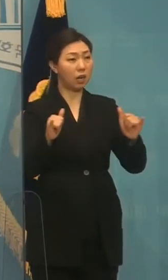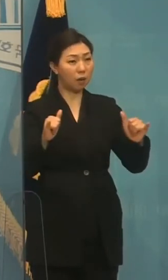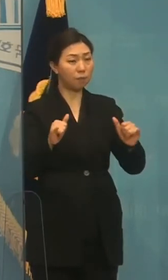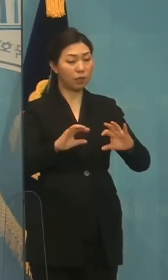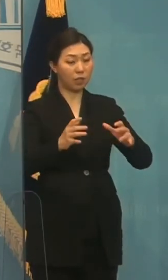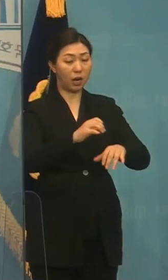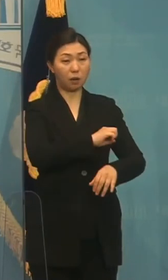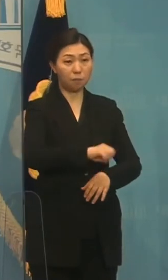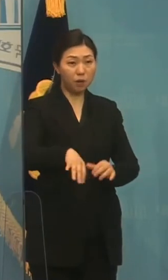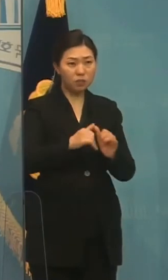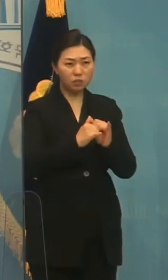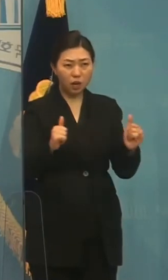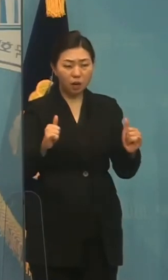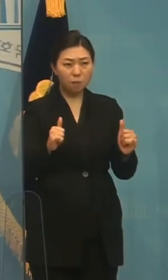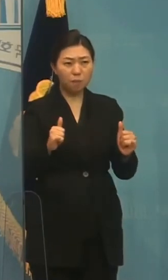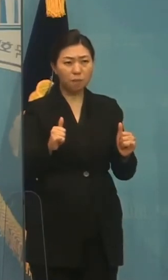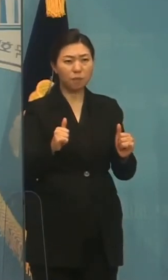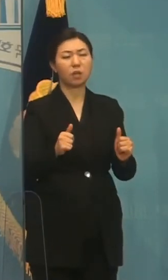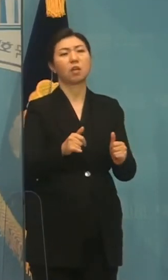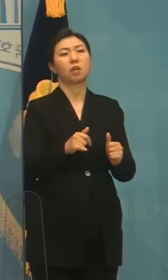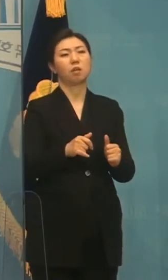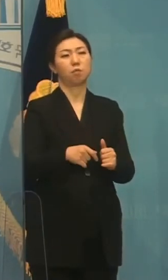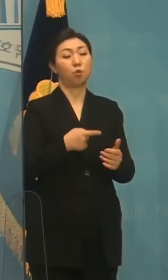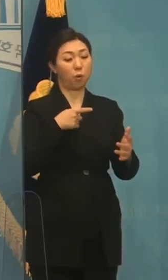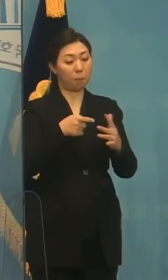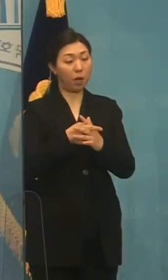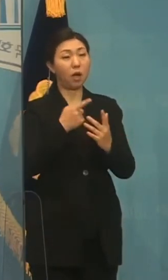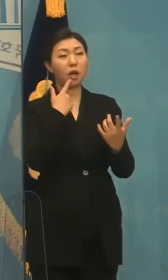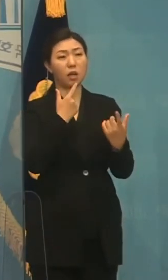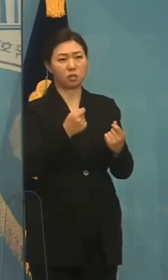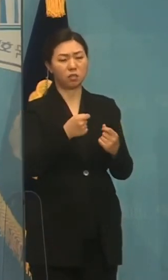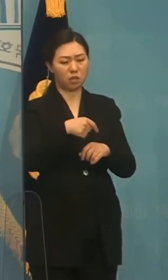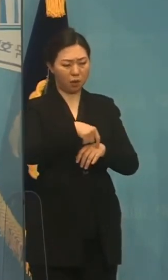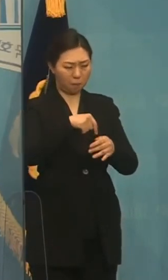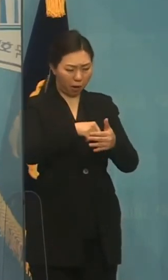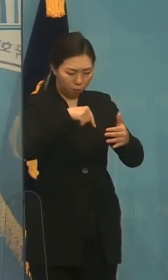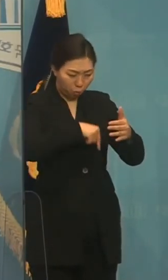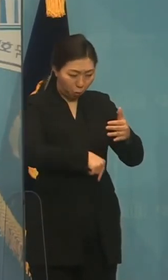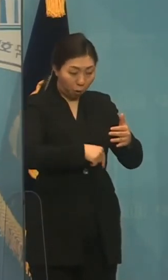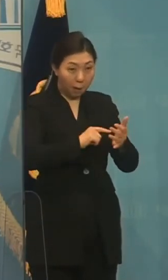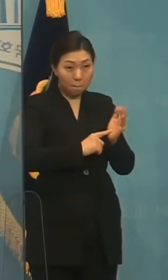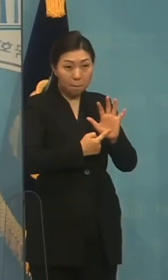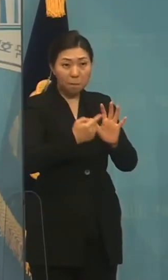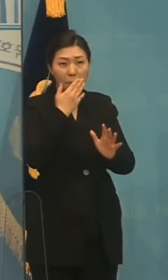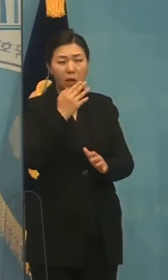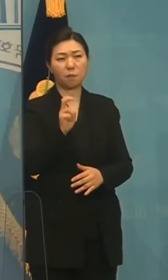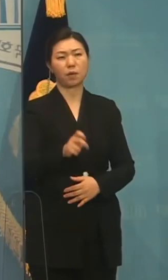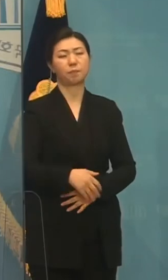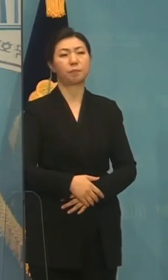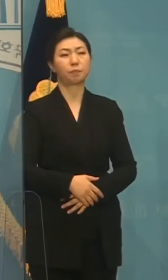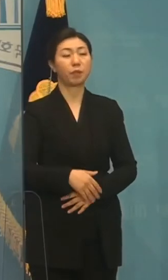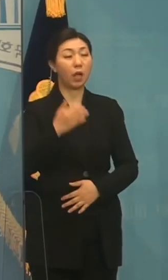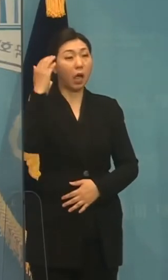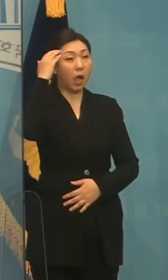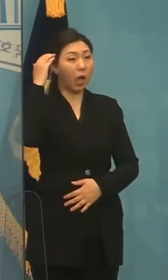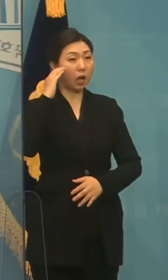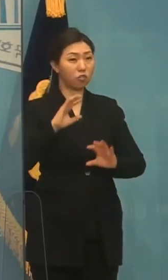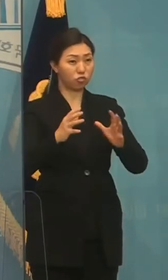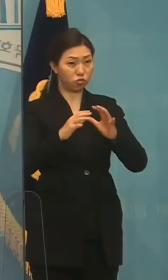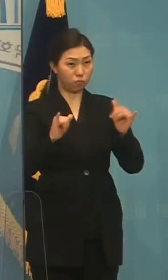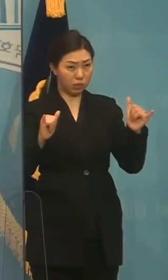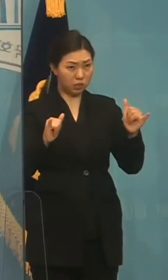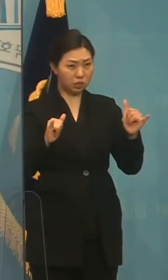속내를 드러내게 됐습니다. 탈북자를 대한민국 국민으로 간주하여 기본적 보호를 제공해야